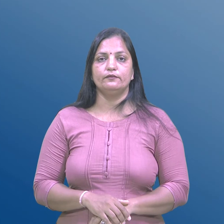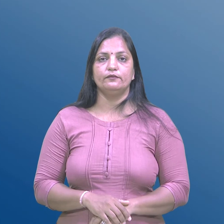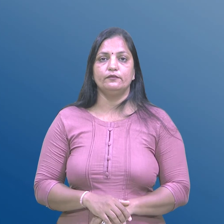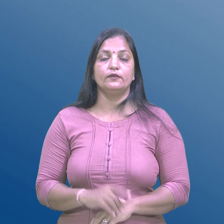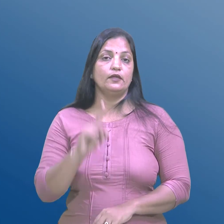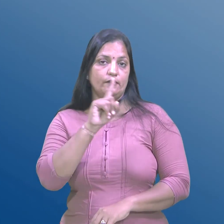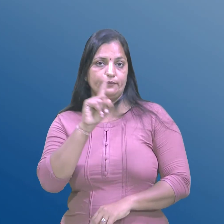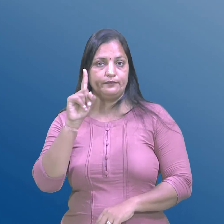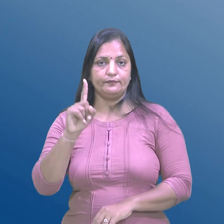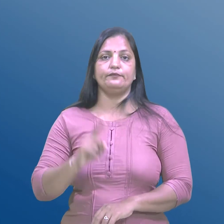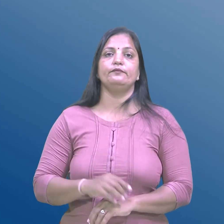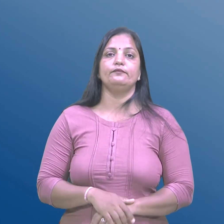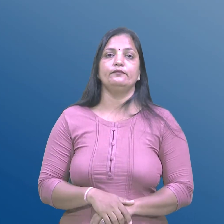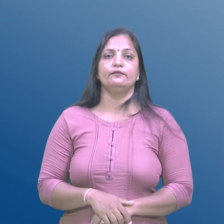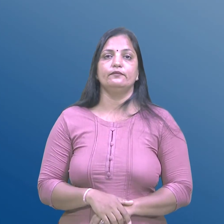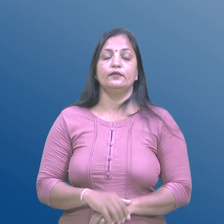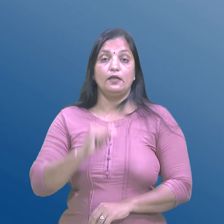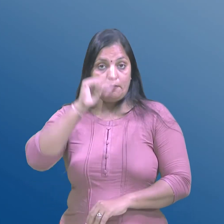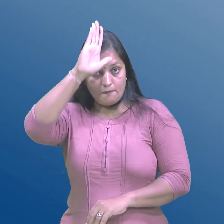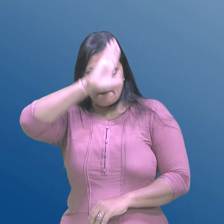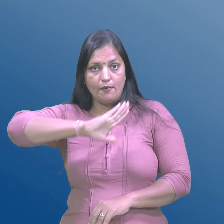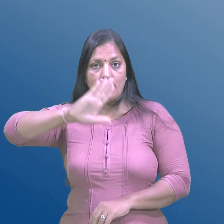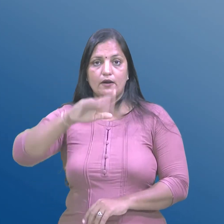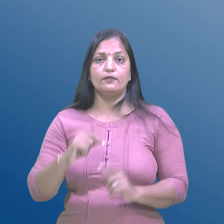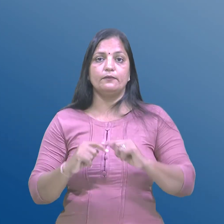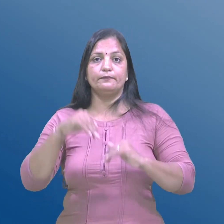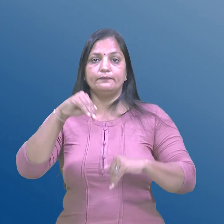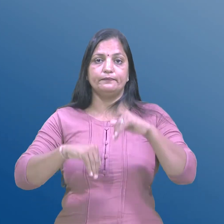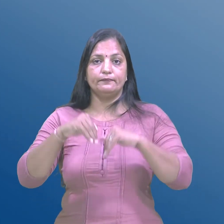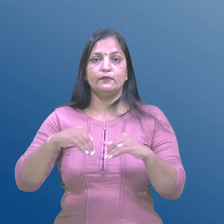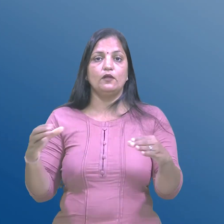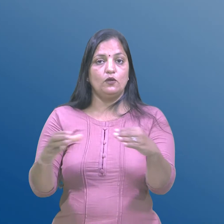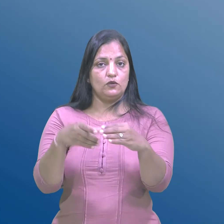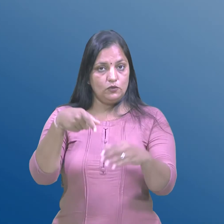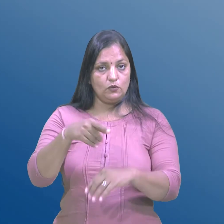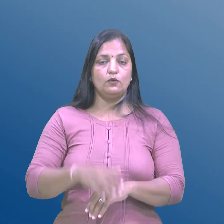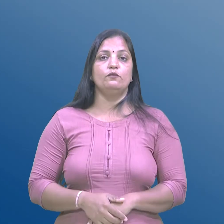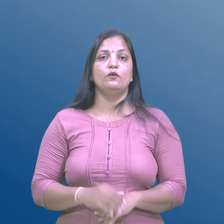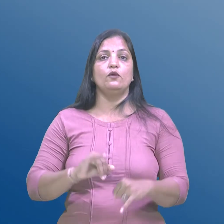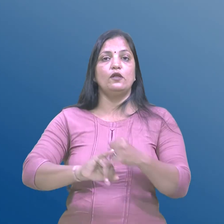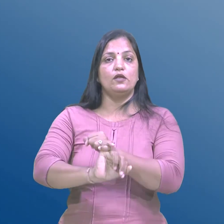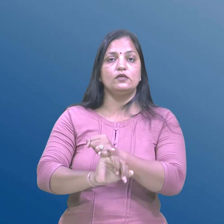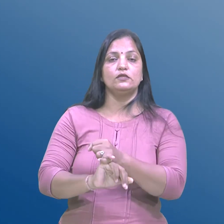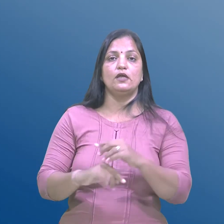અગિયારમું, ભારતનું ચૂંટણી આયોગ અને રાજ્ય ચૂંટણી આયોગ એ સુનિશ્ચિત